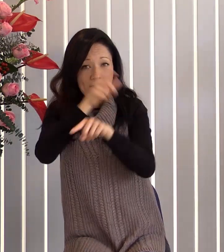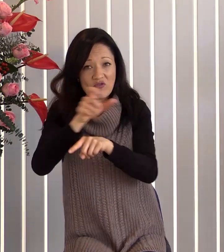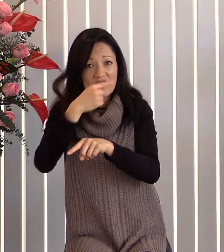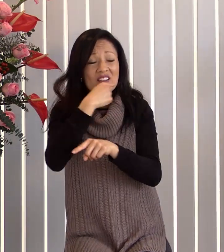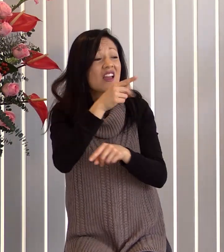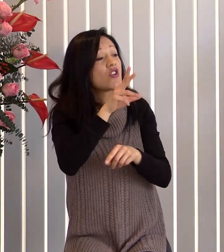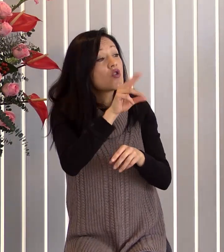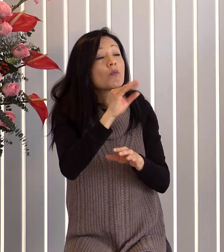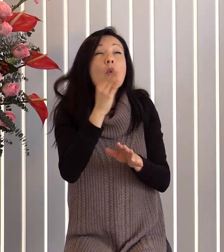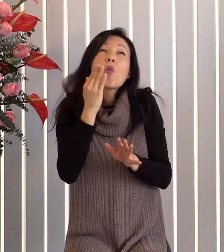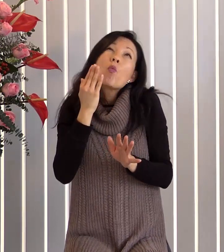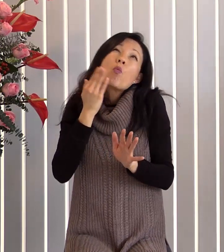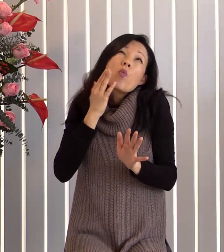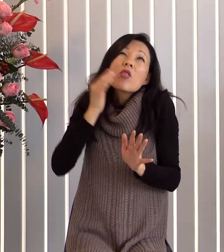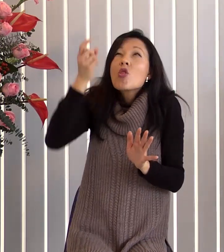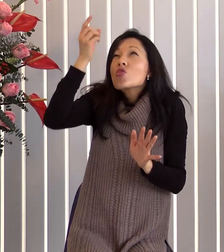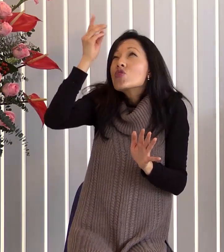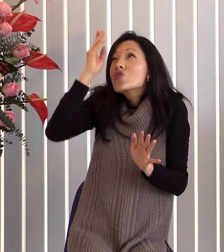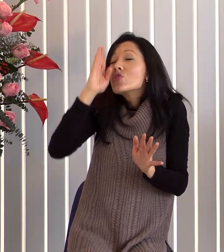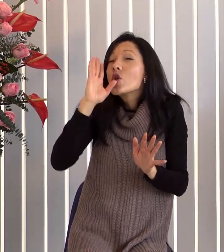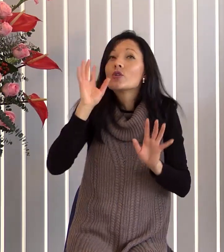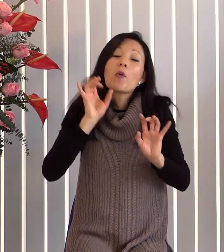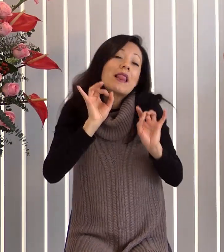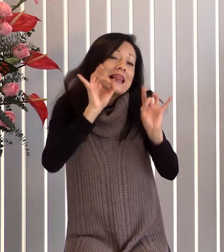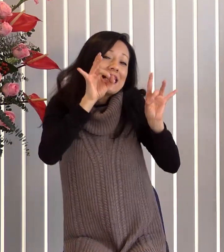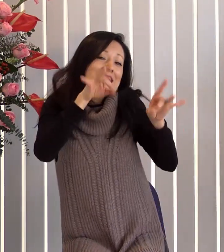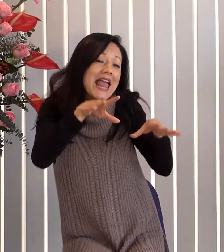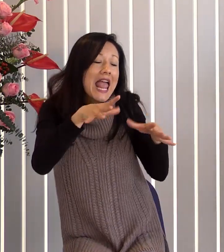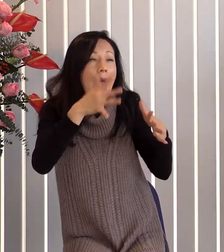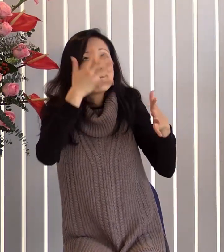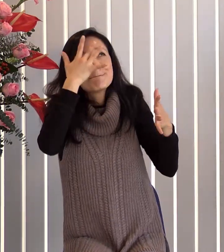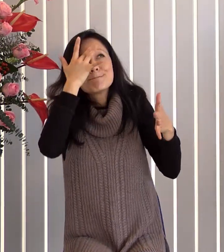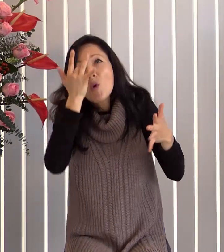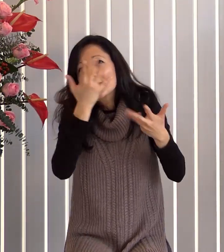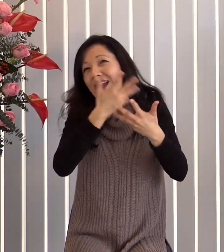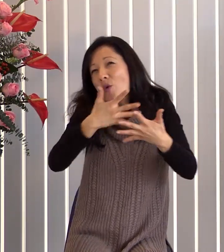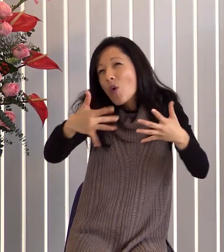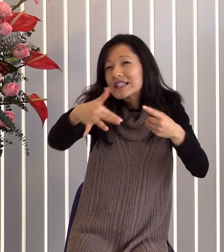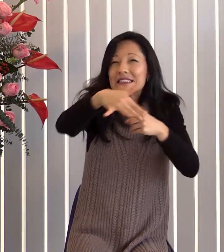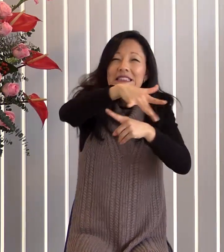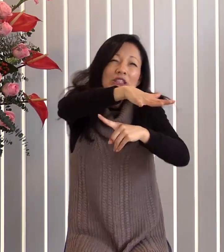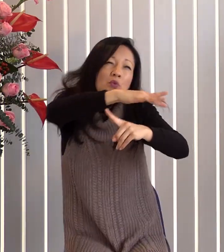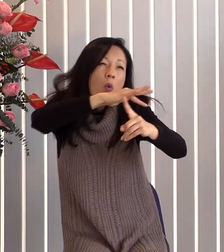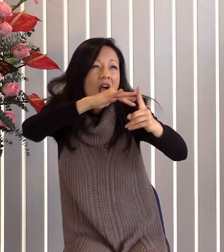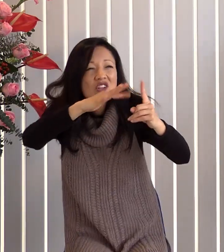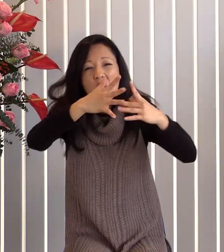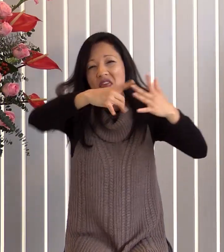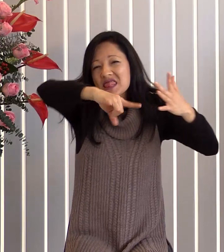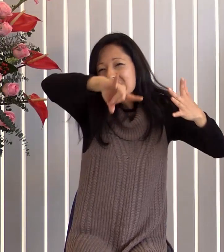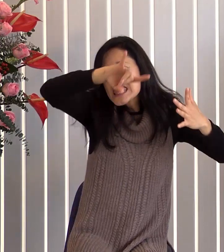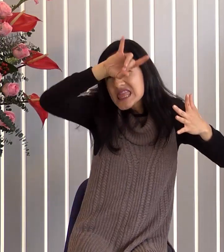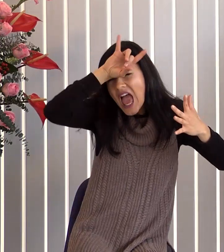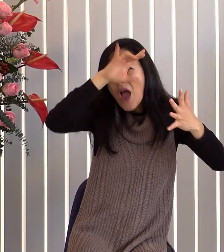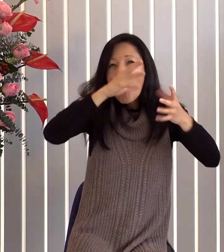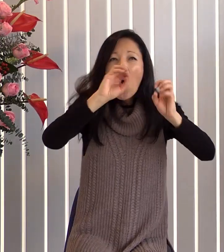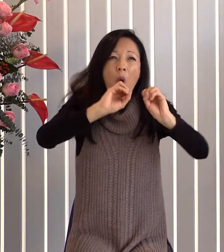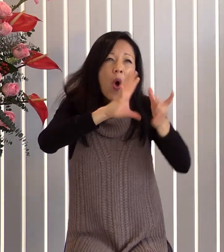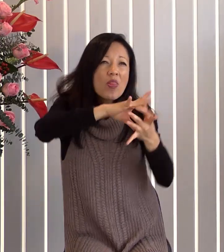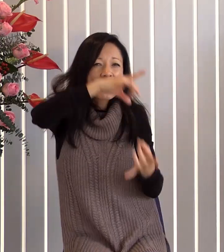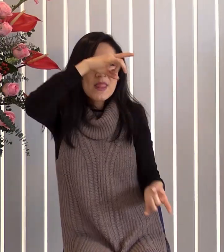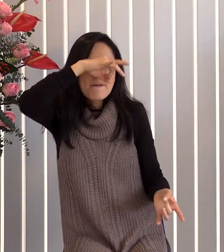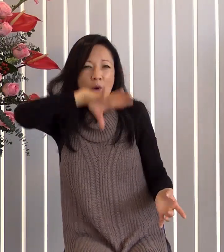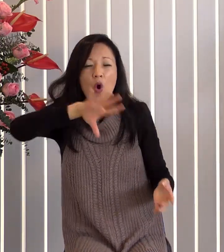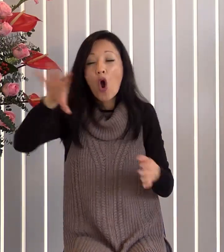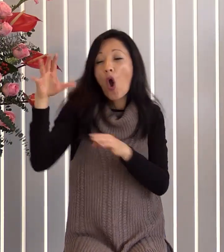permites que nosotros por alguna coincidencia del destino, si de pronto, no sé, el diablo o los demonios o